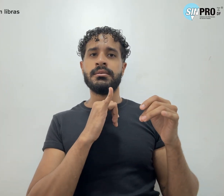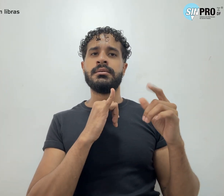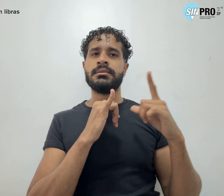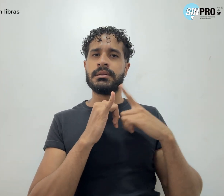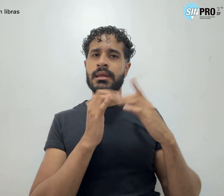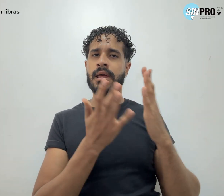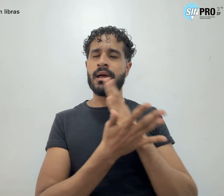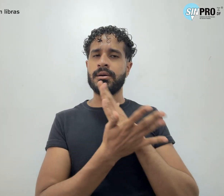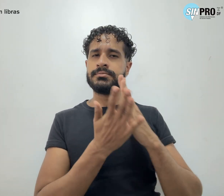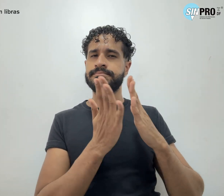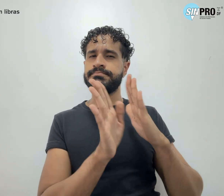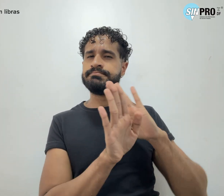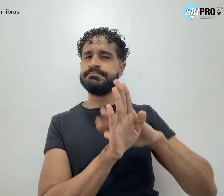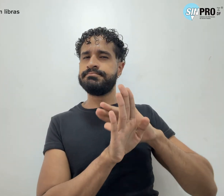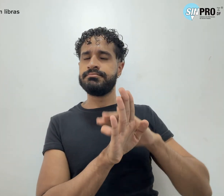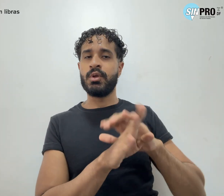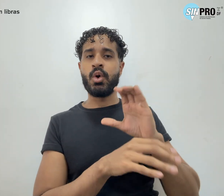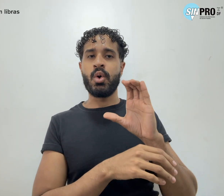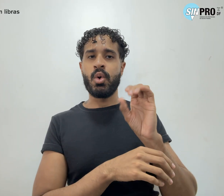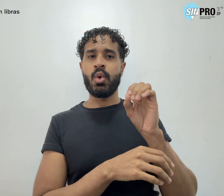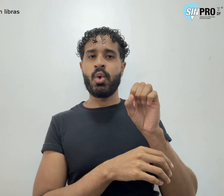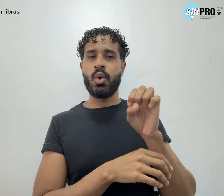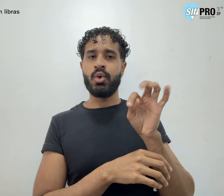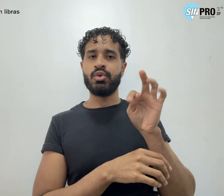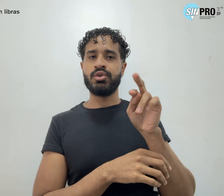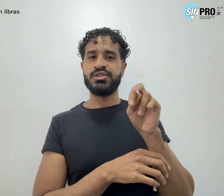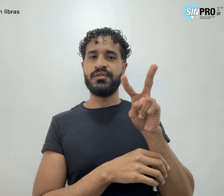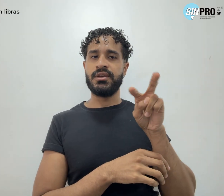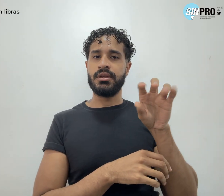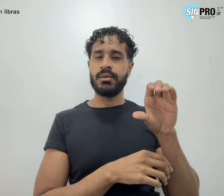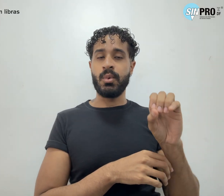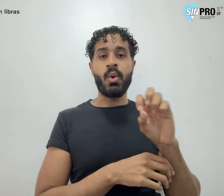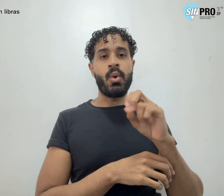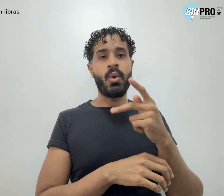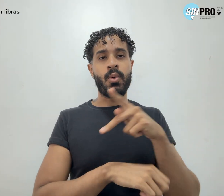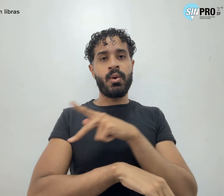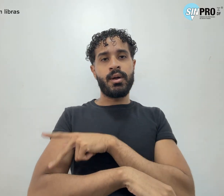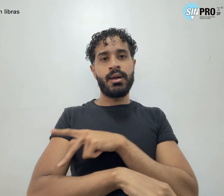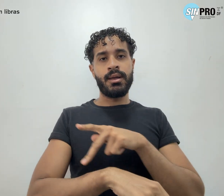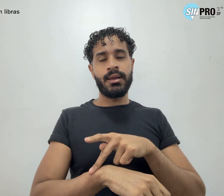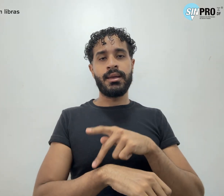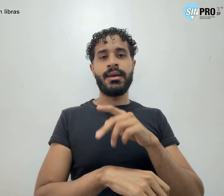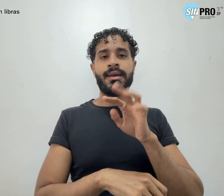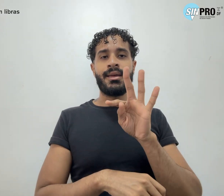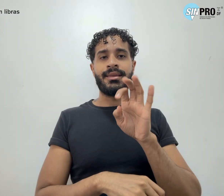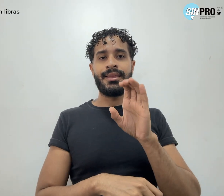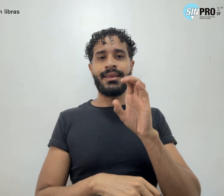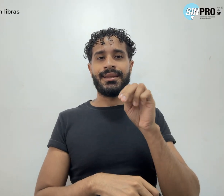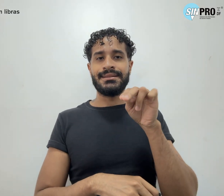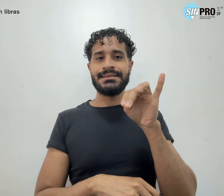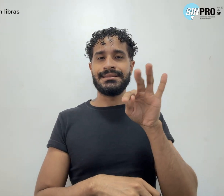do construtivismo ou pedagogia tecnicista se sobrepõem à